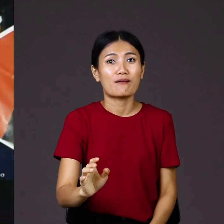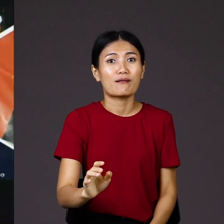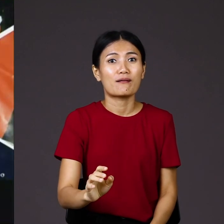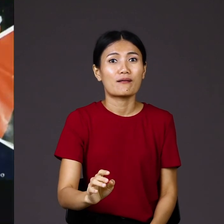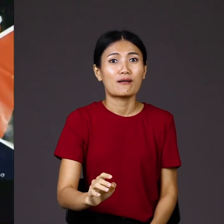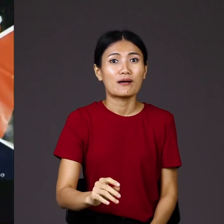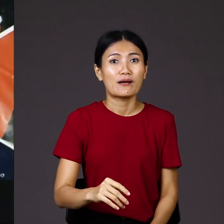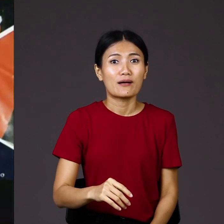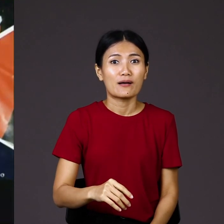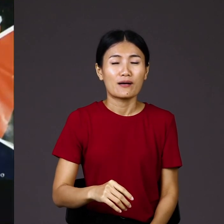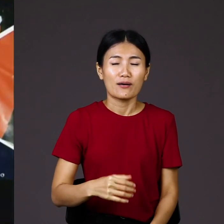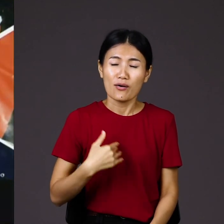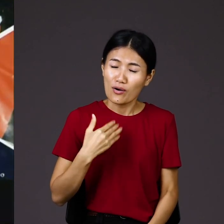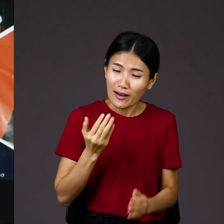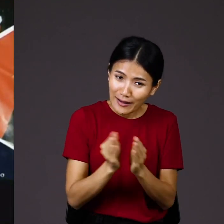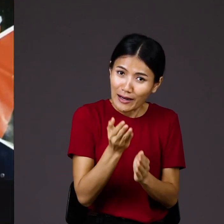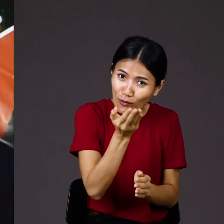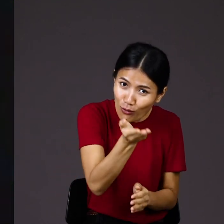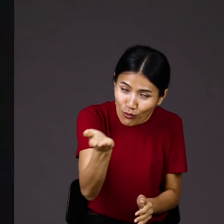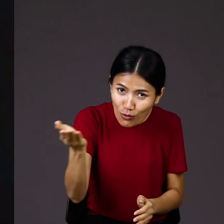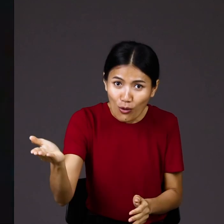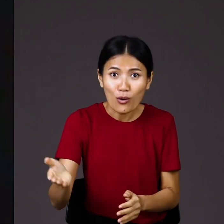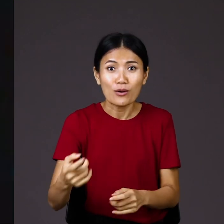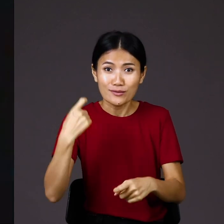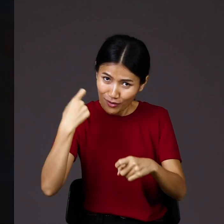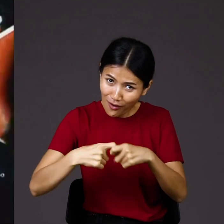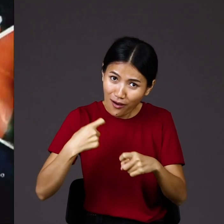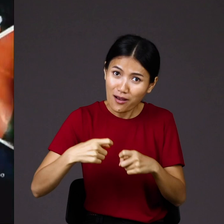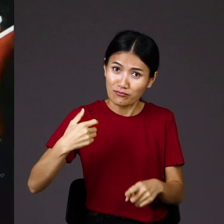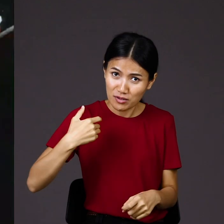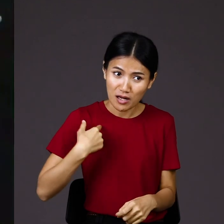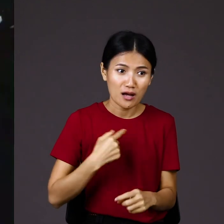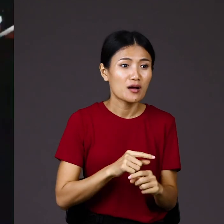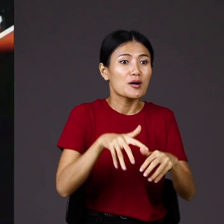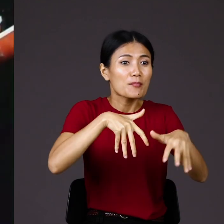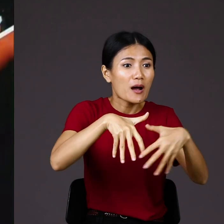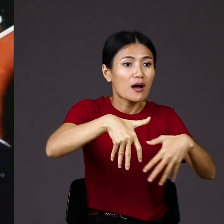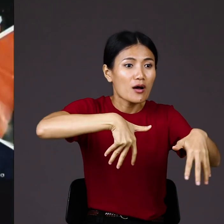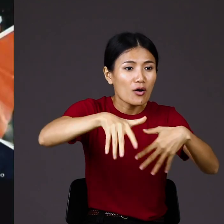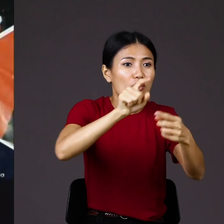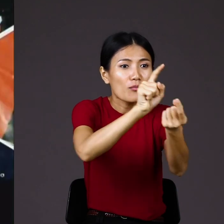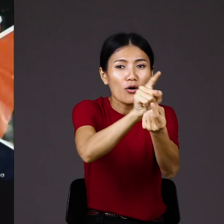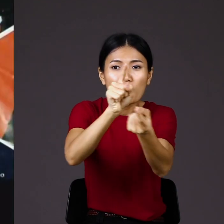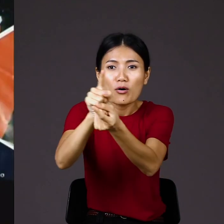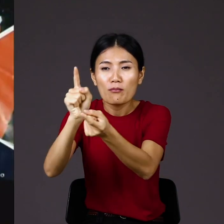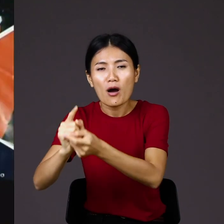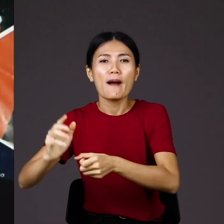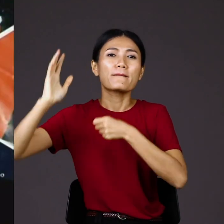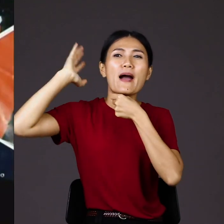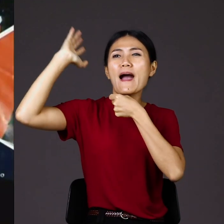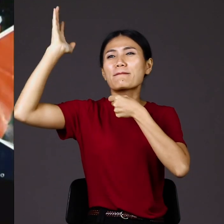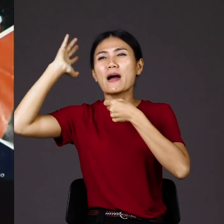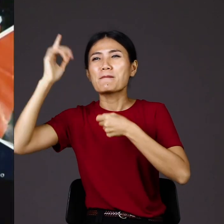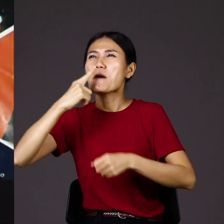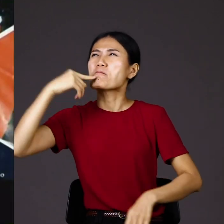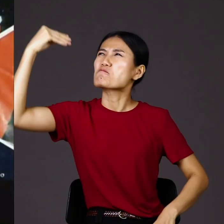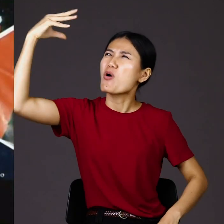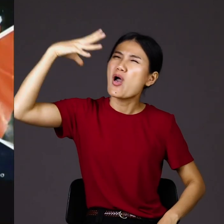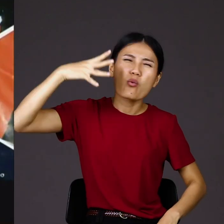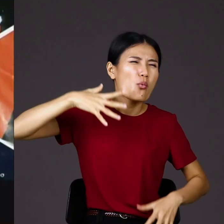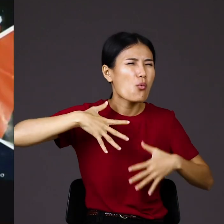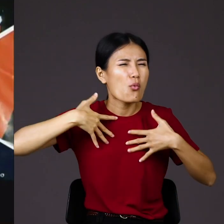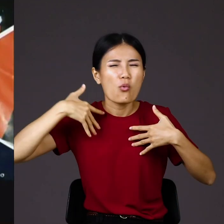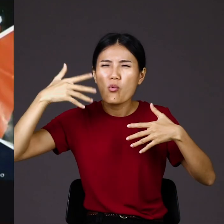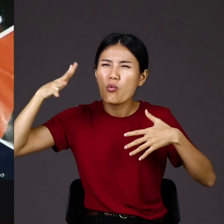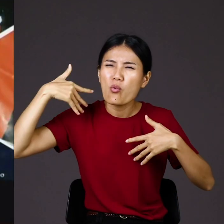พลง่ายไหมครับไม่ง่ายนะครับต้องเดินหาพ่อแม่พี่น้องทุกคนต้องเดินขึ้นรถแห่ป